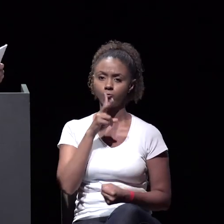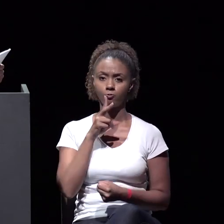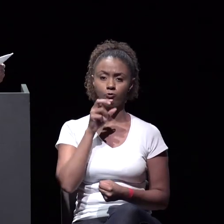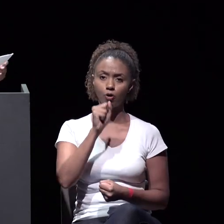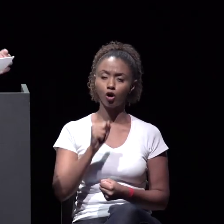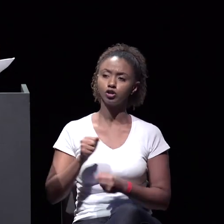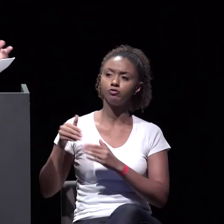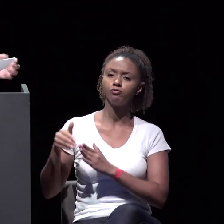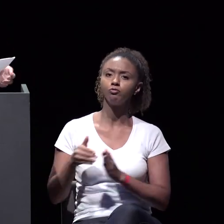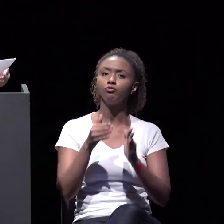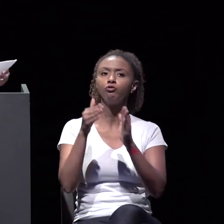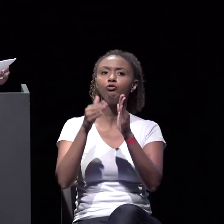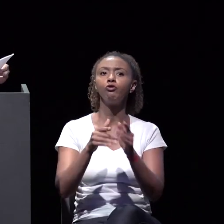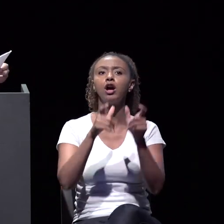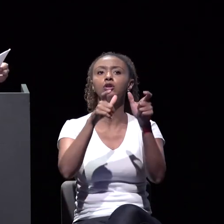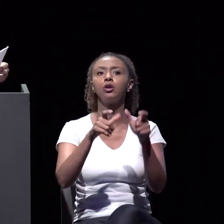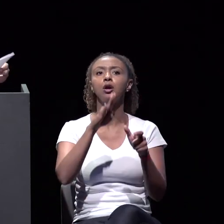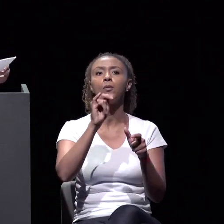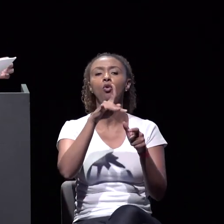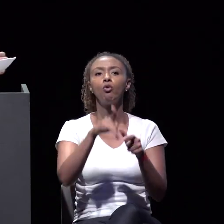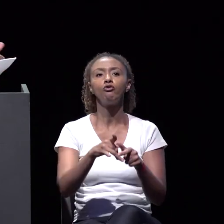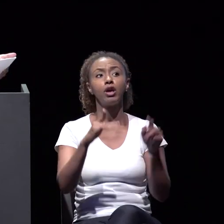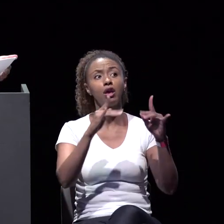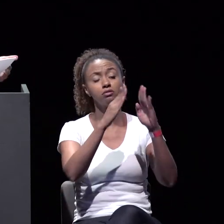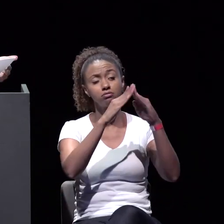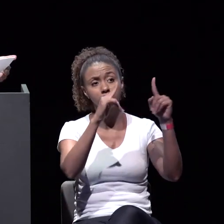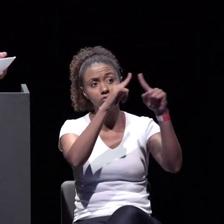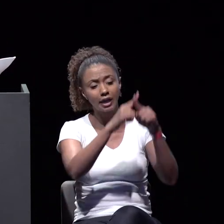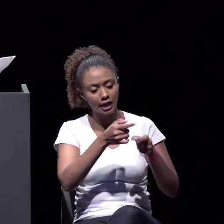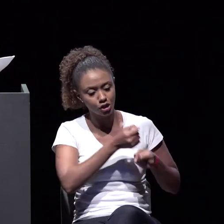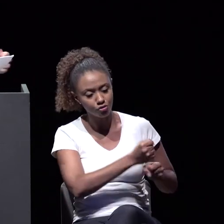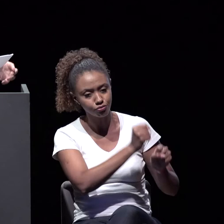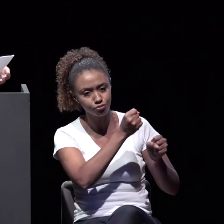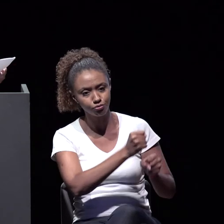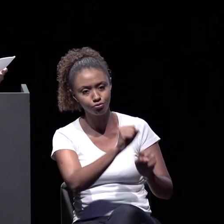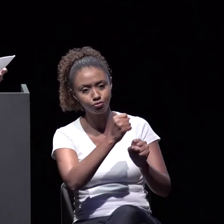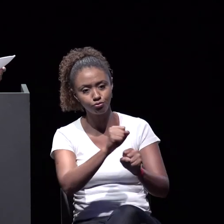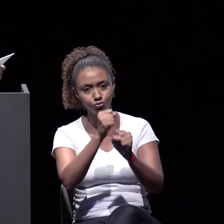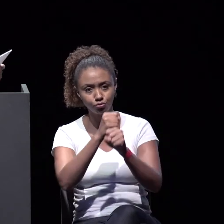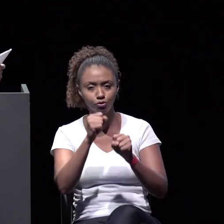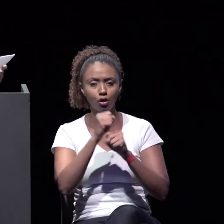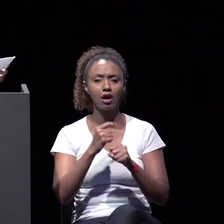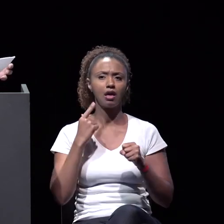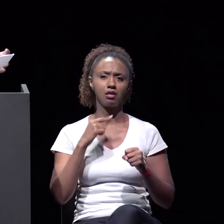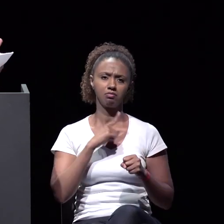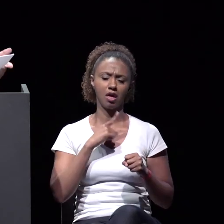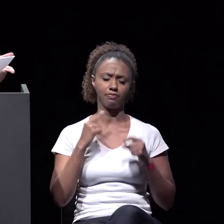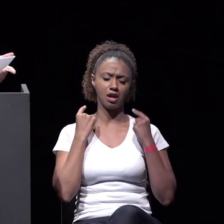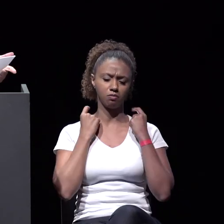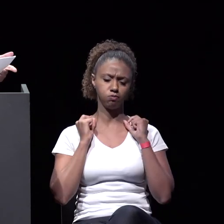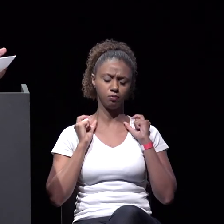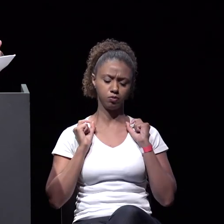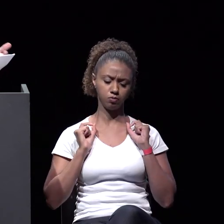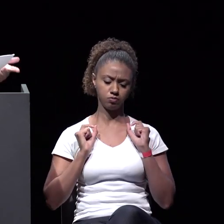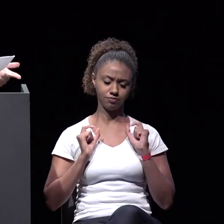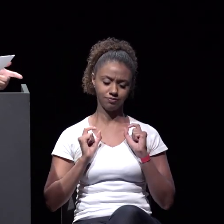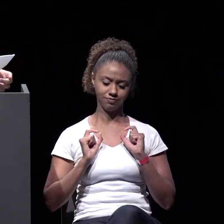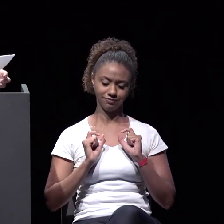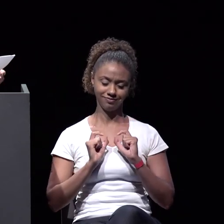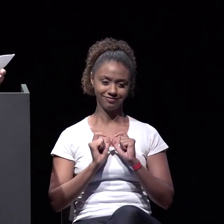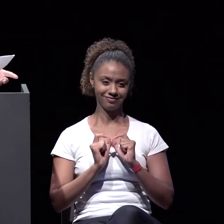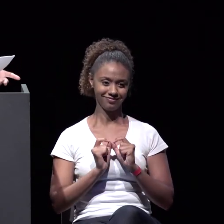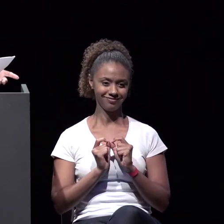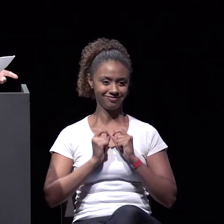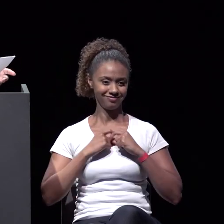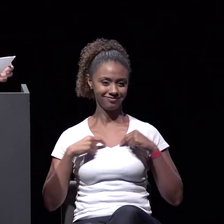algum fim para lavar o adro da igreja leva o pescoço seus melhores filhos de contas com grossas figas dance